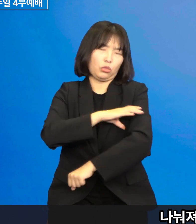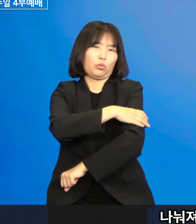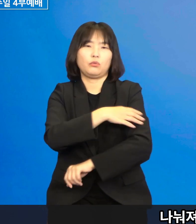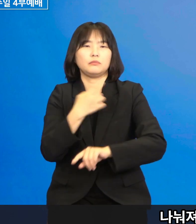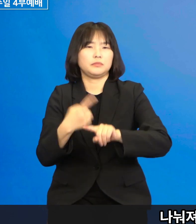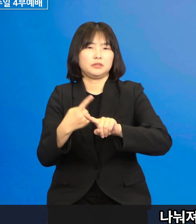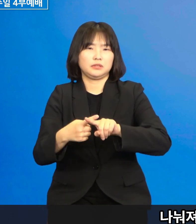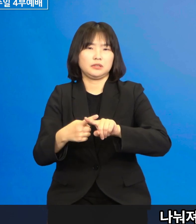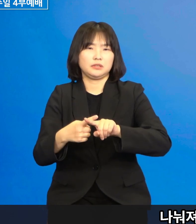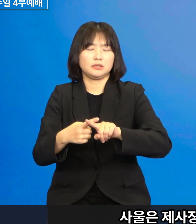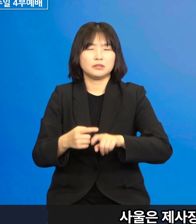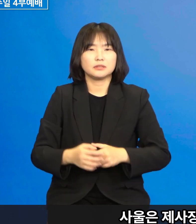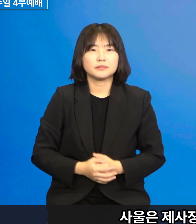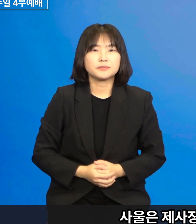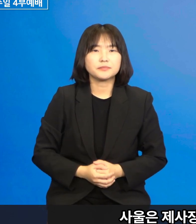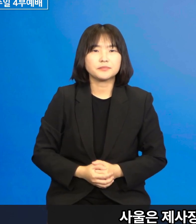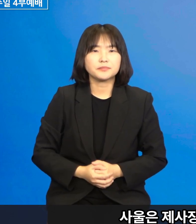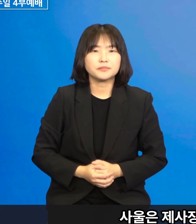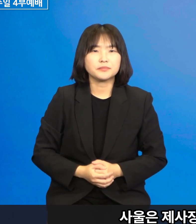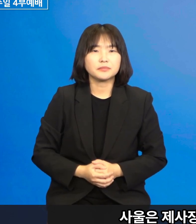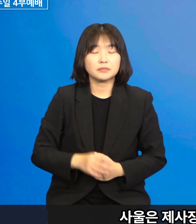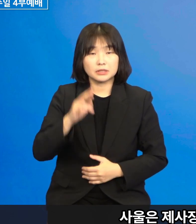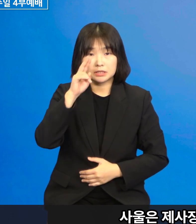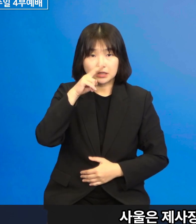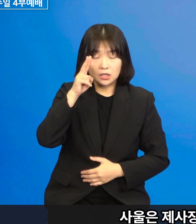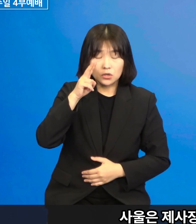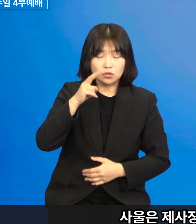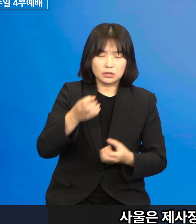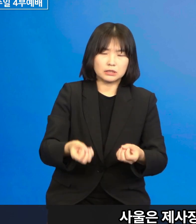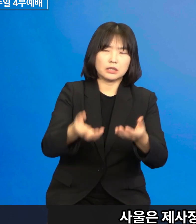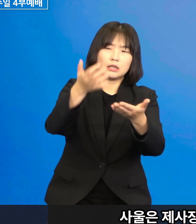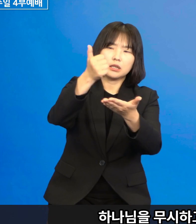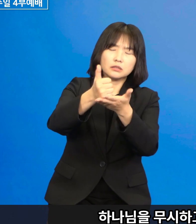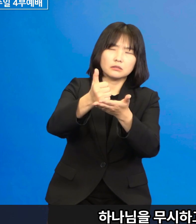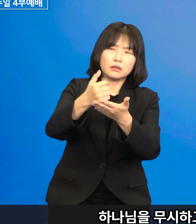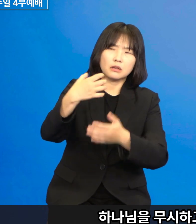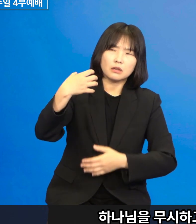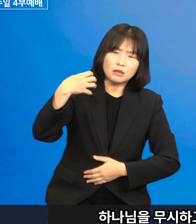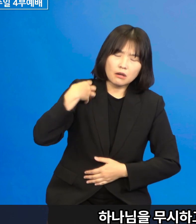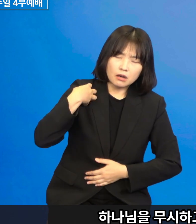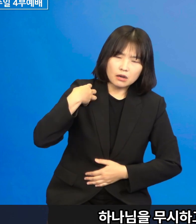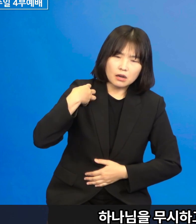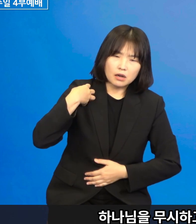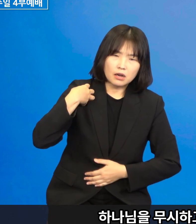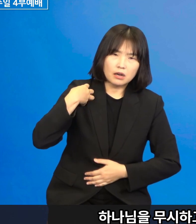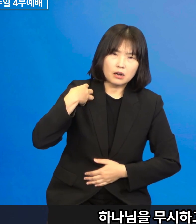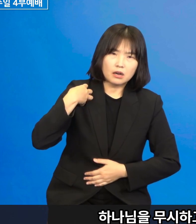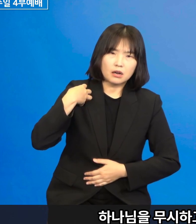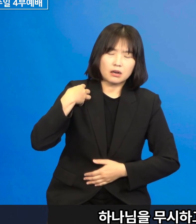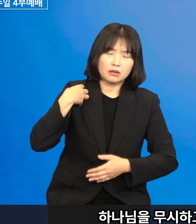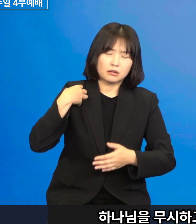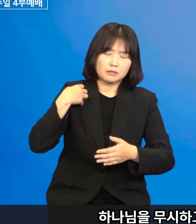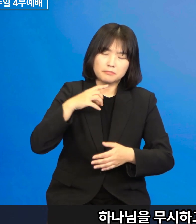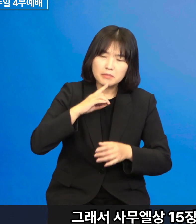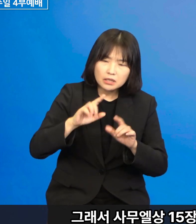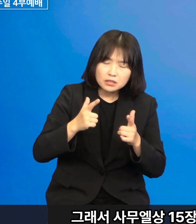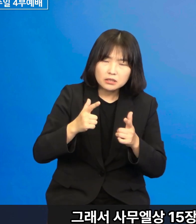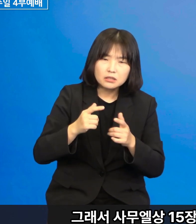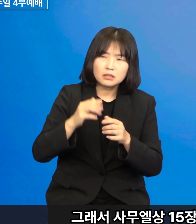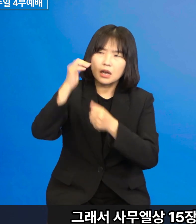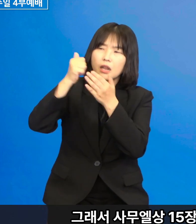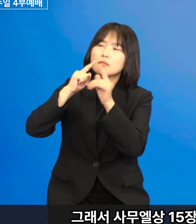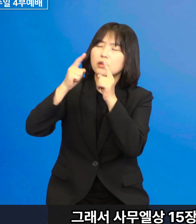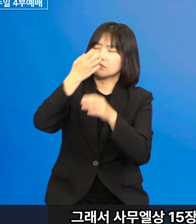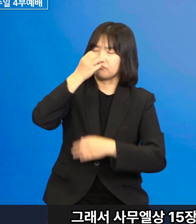거예요. 사울은 제사장의 역할을 넘어서서 하나님을 무시하고 말씀을 무시한 것이죠. 그래서